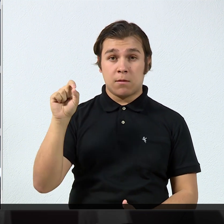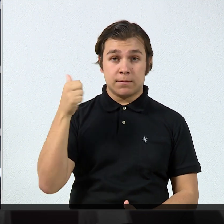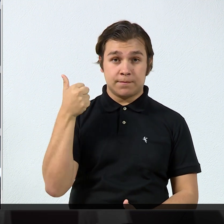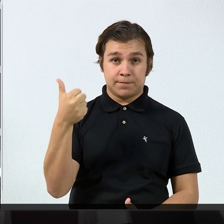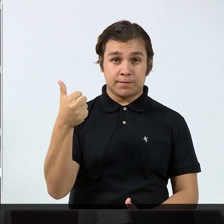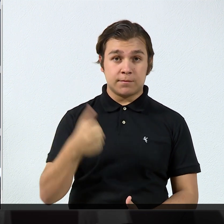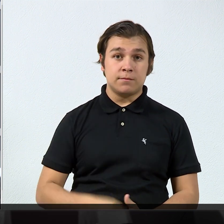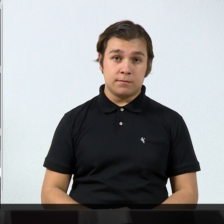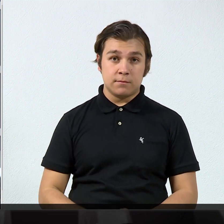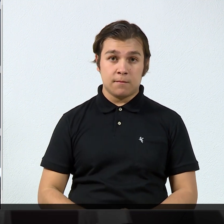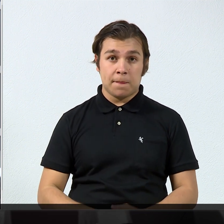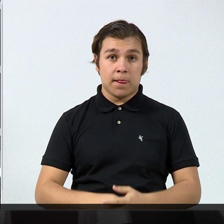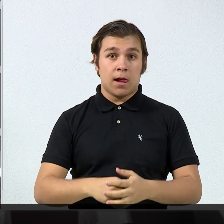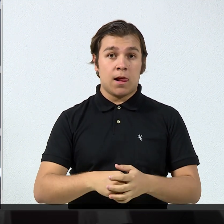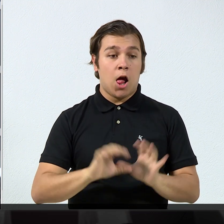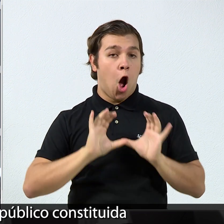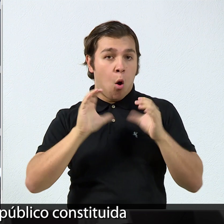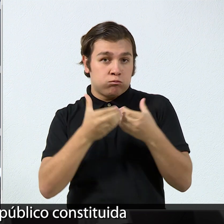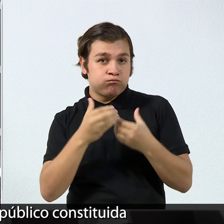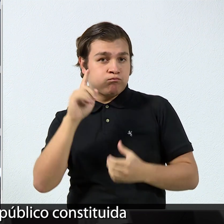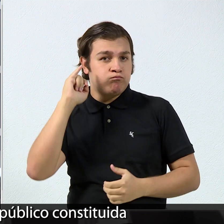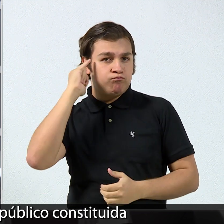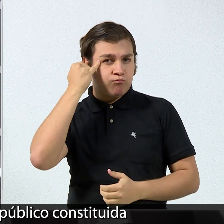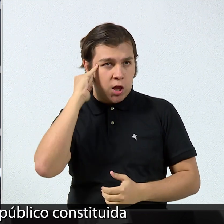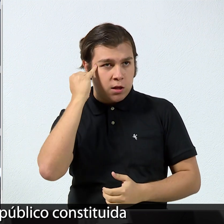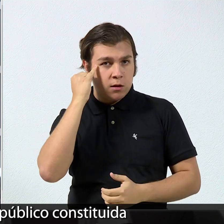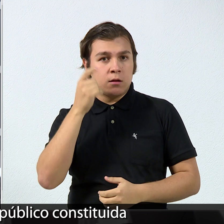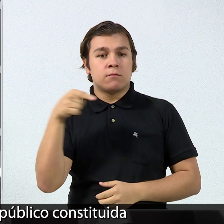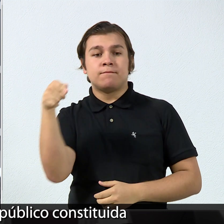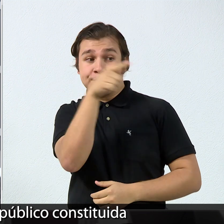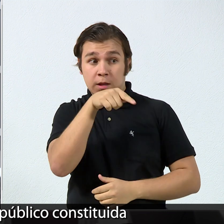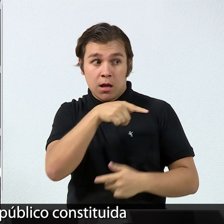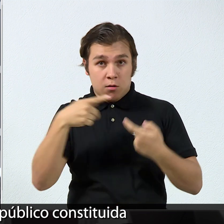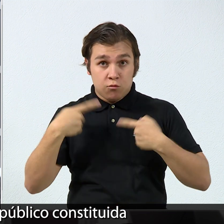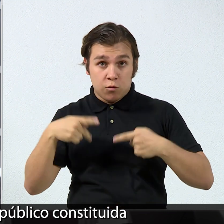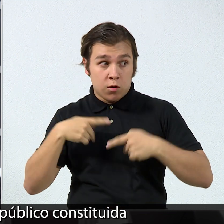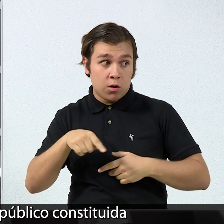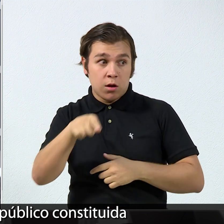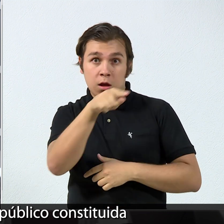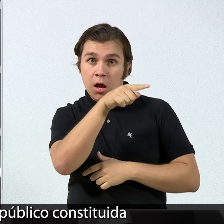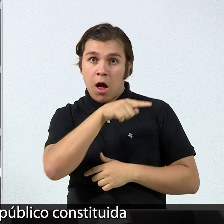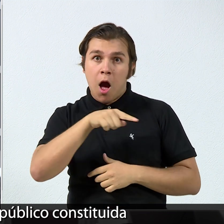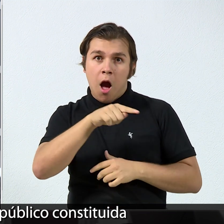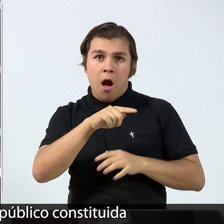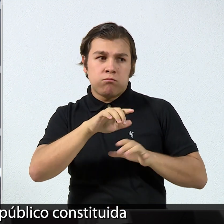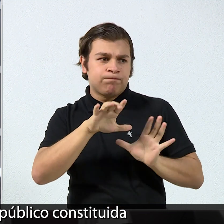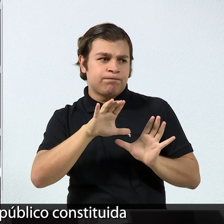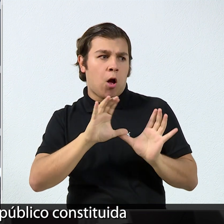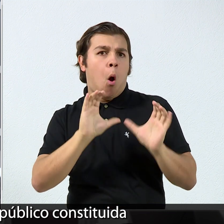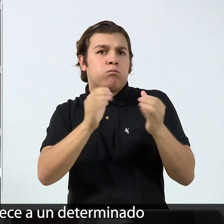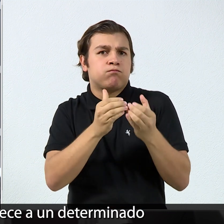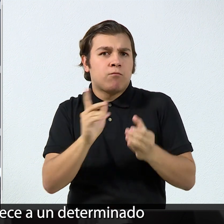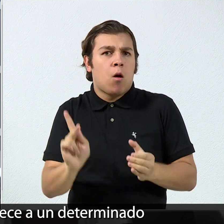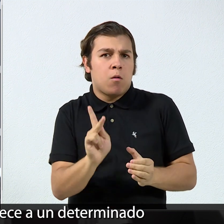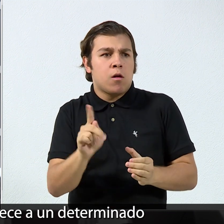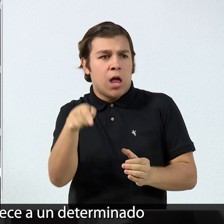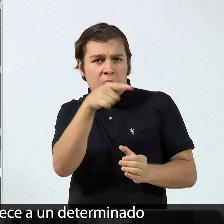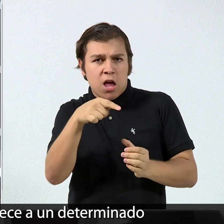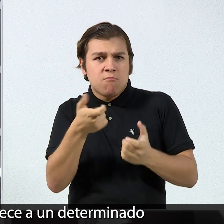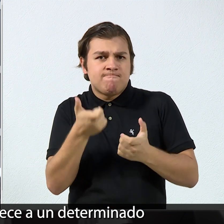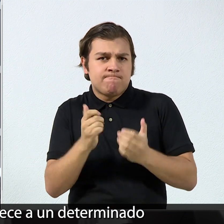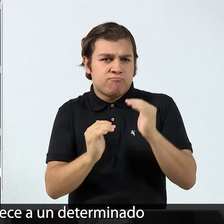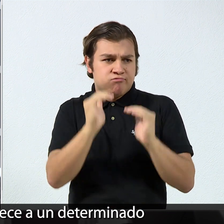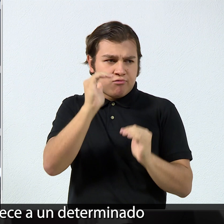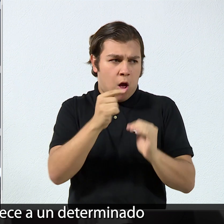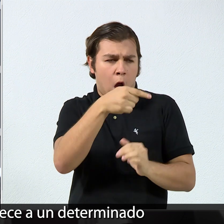26º. Comunidad indígena. Entidad de interés público constituida como una unidad social, económica y